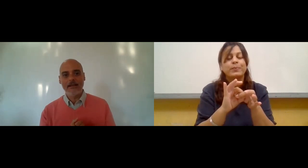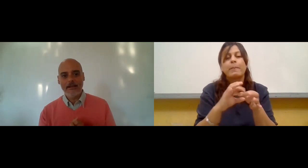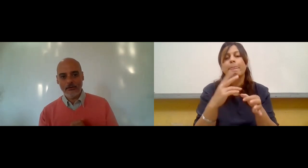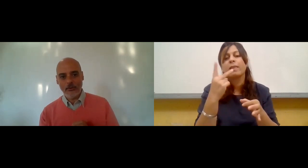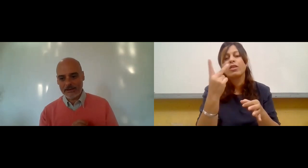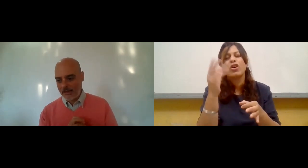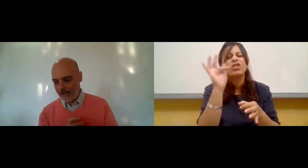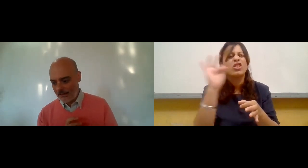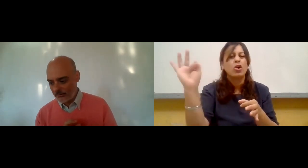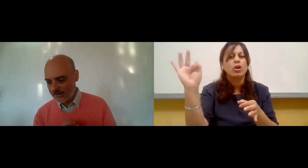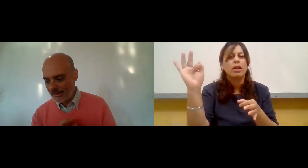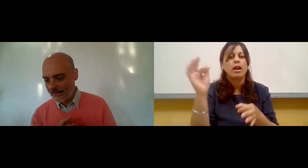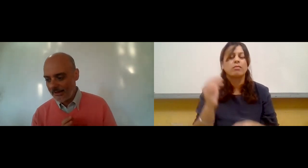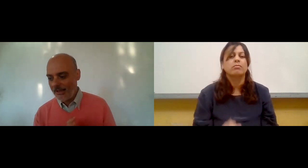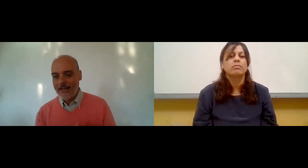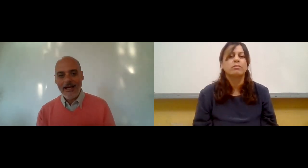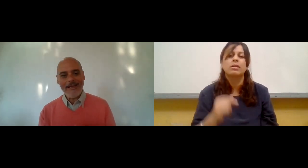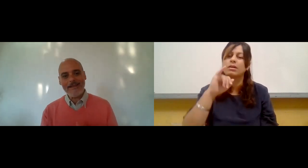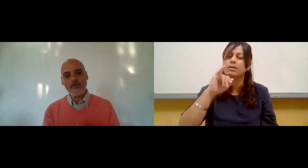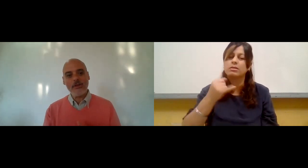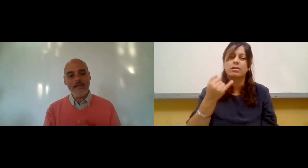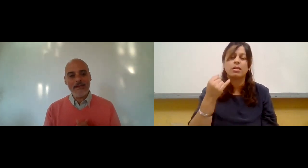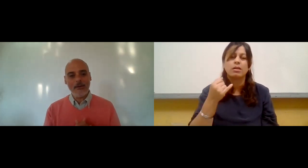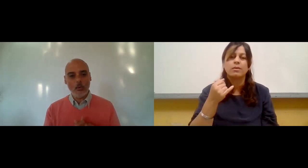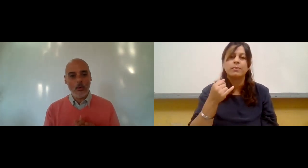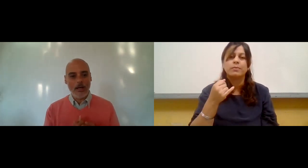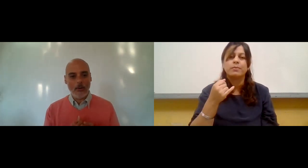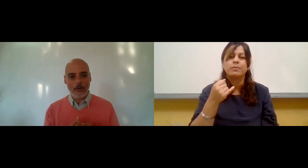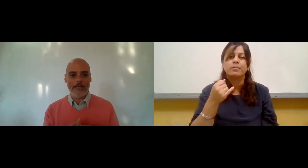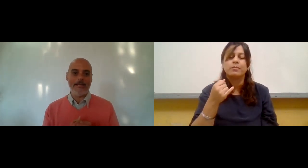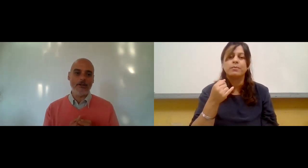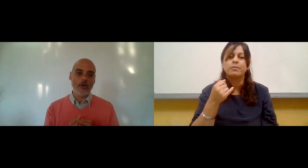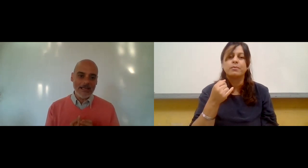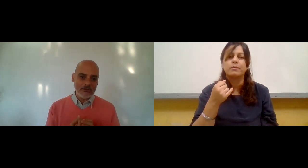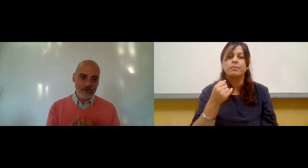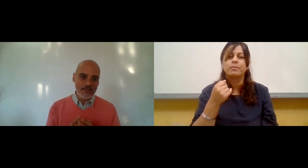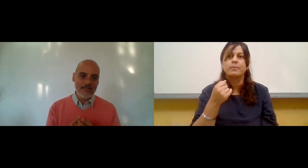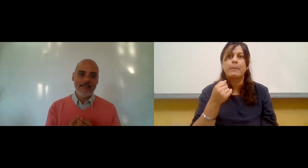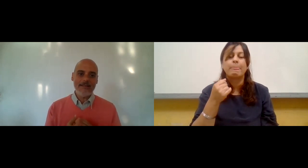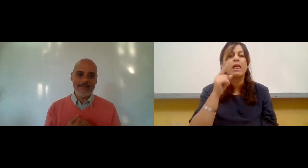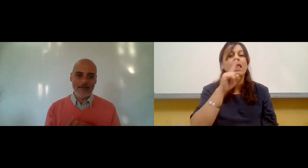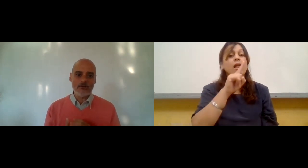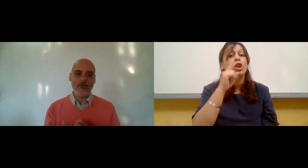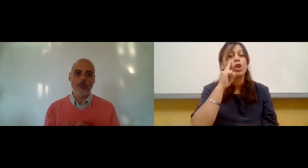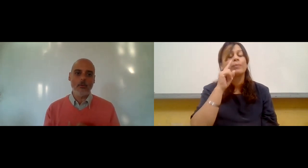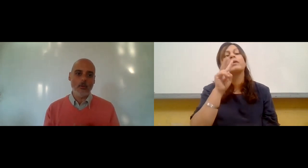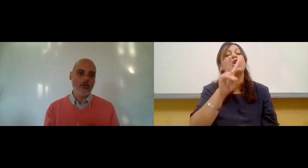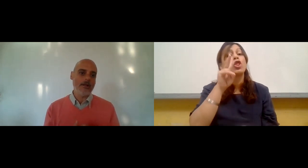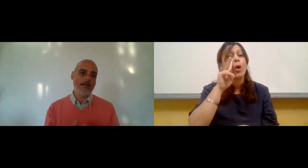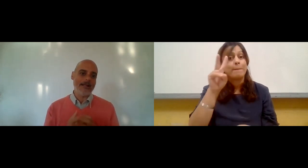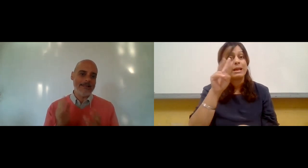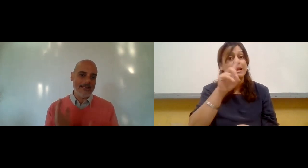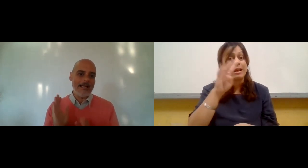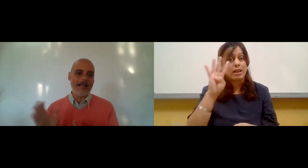sostienen nuestra carrera, han hecho que en el año 2014 hiciéramos